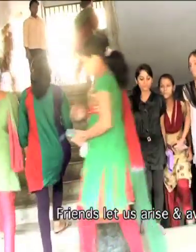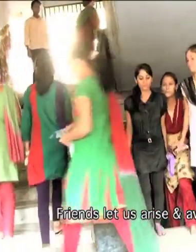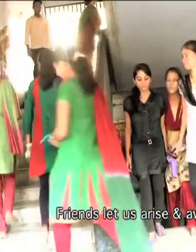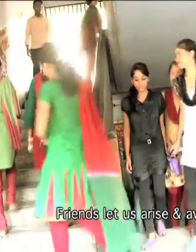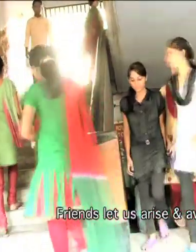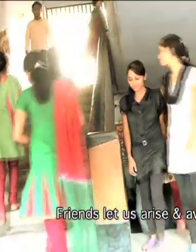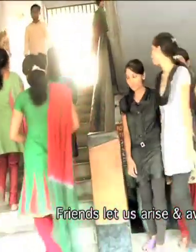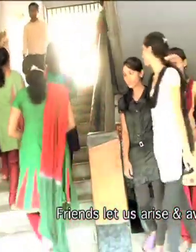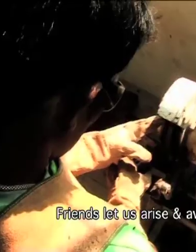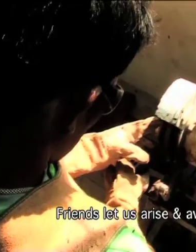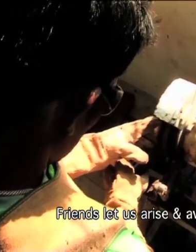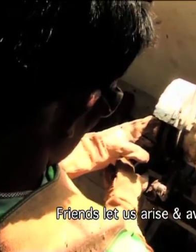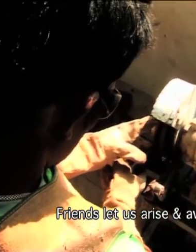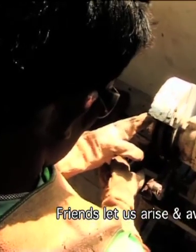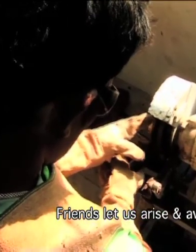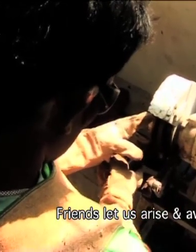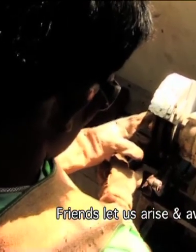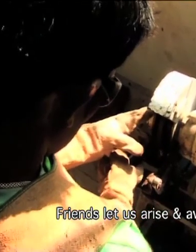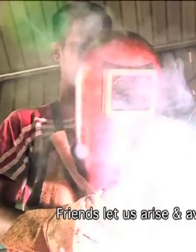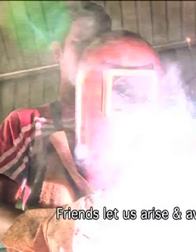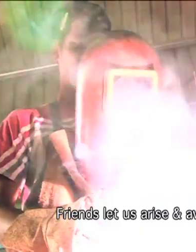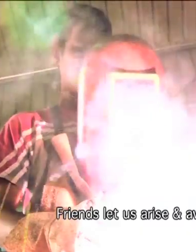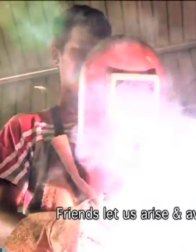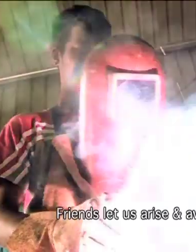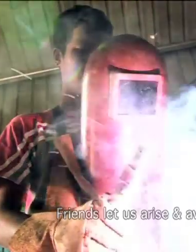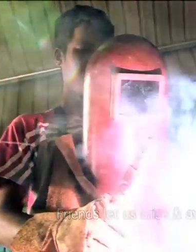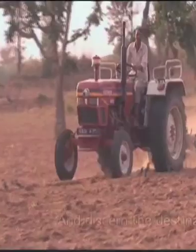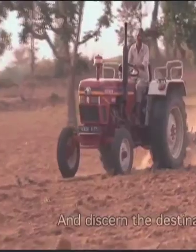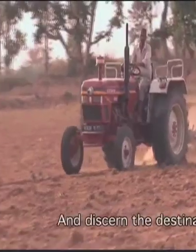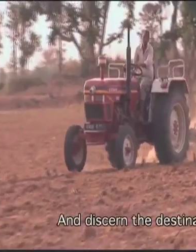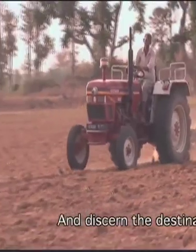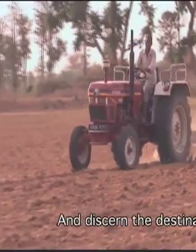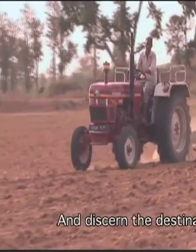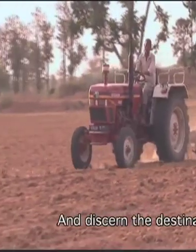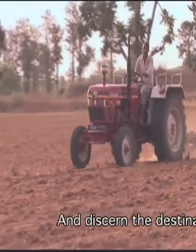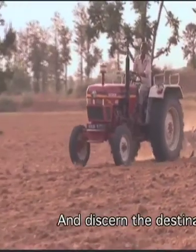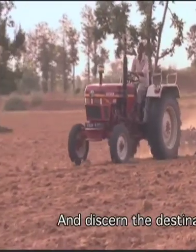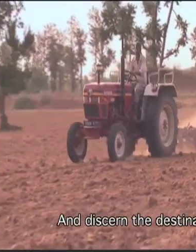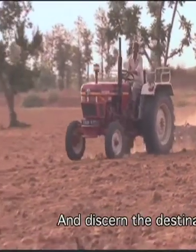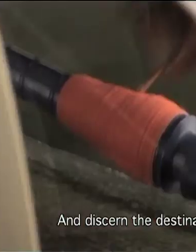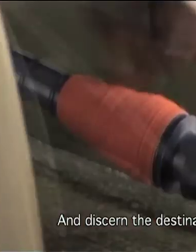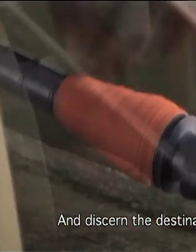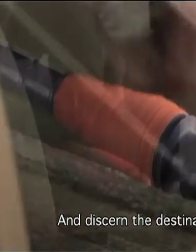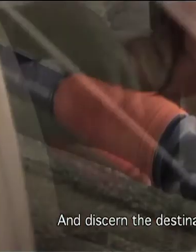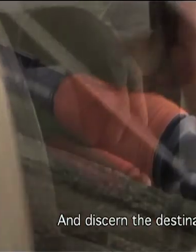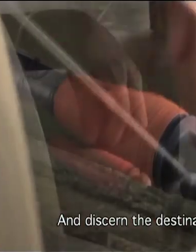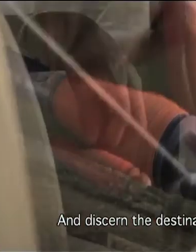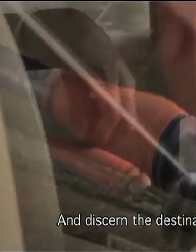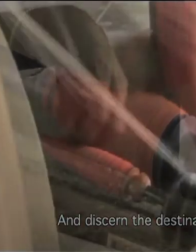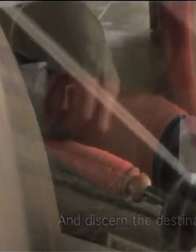हम उठे और जागे, मंजिल आने की ध्वनि सुने,